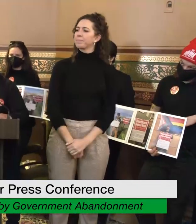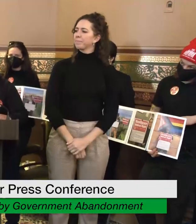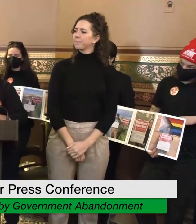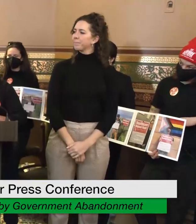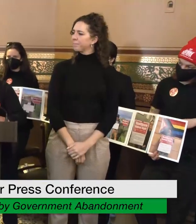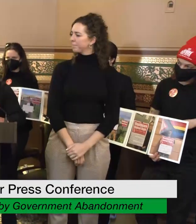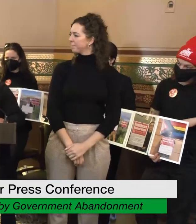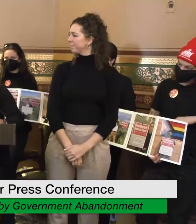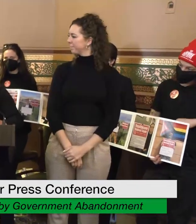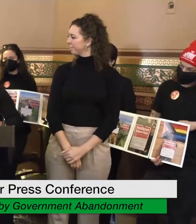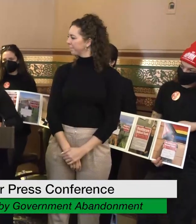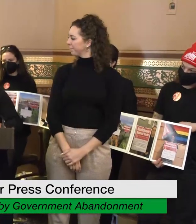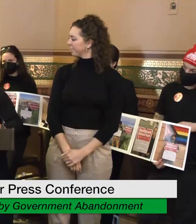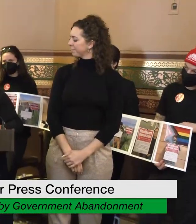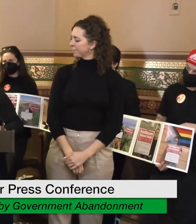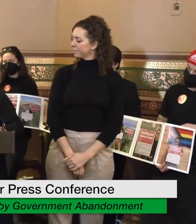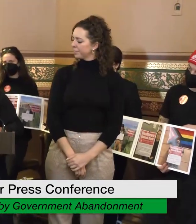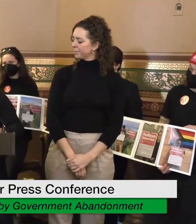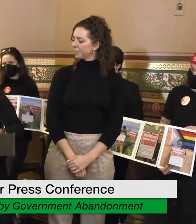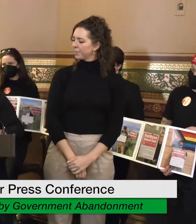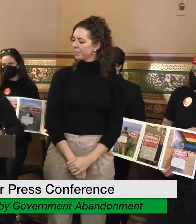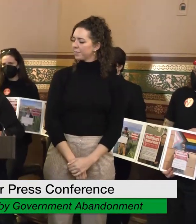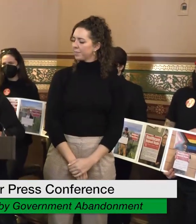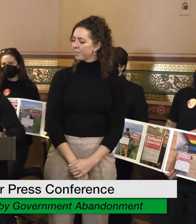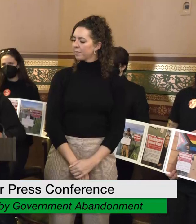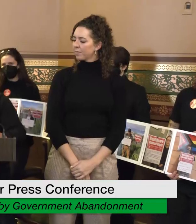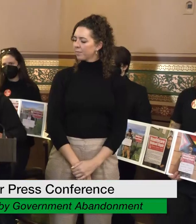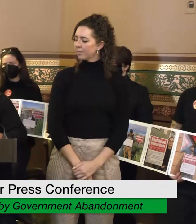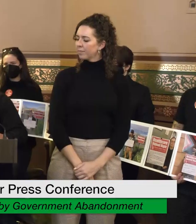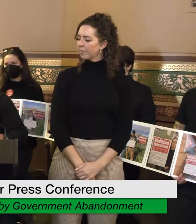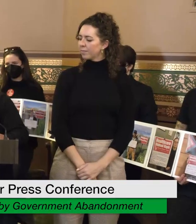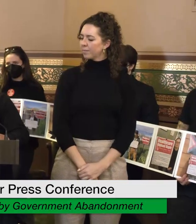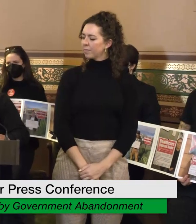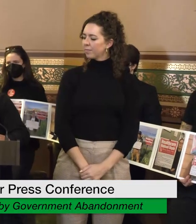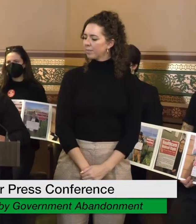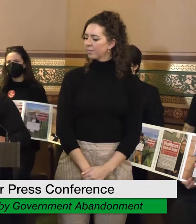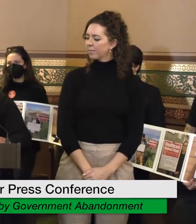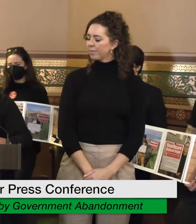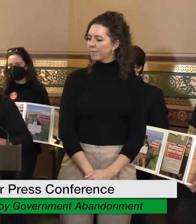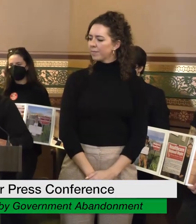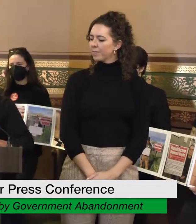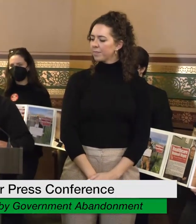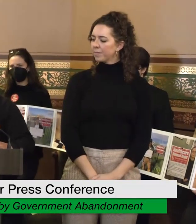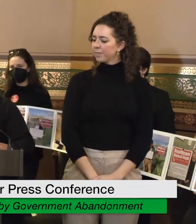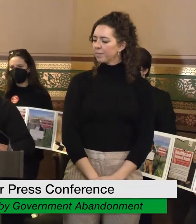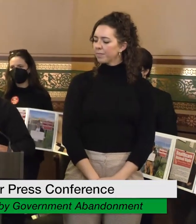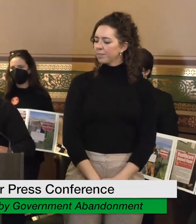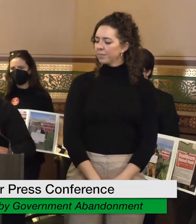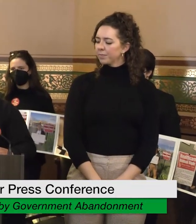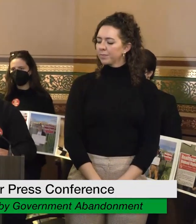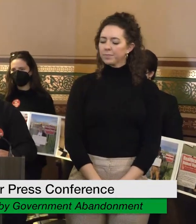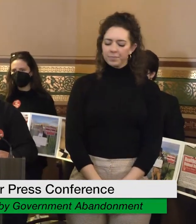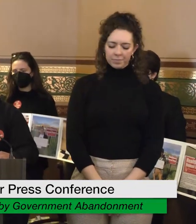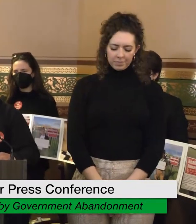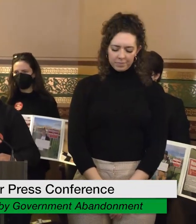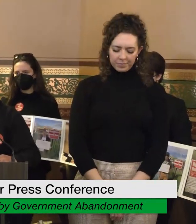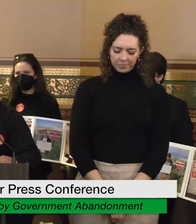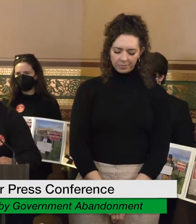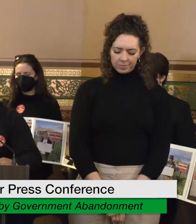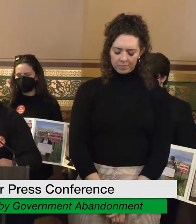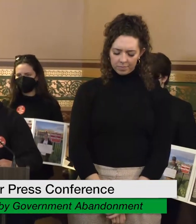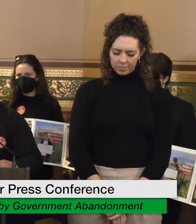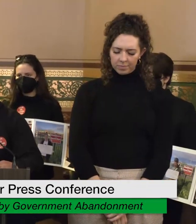También queremos asegurar que el estado de Vermont nos reconozca como residentes del estado cuando queremos seguir nuestros sueños de ir